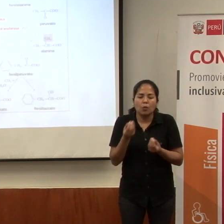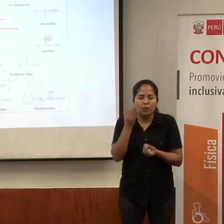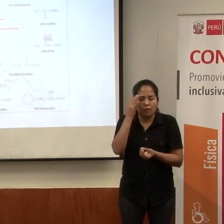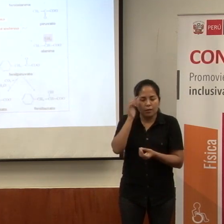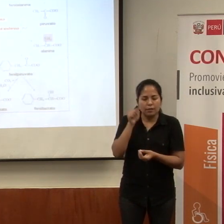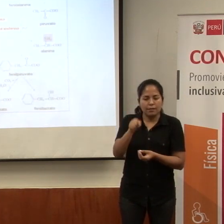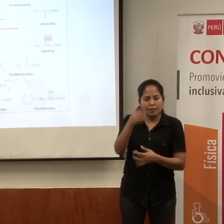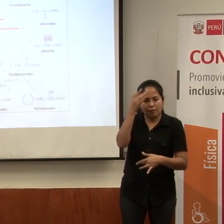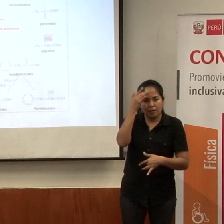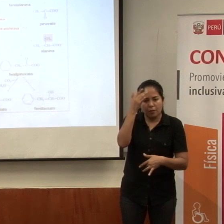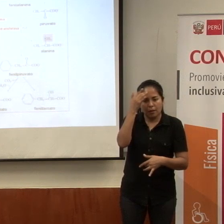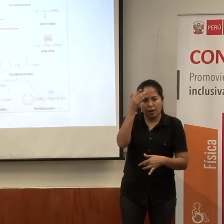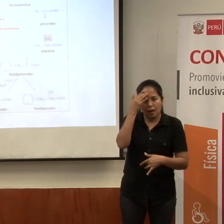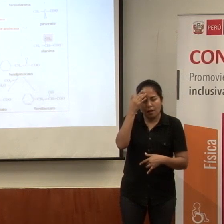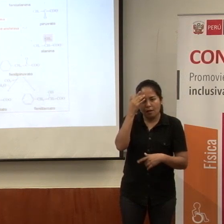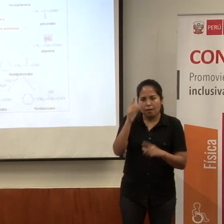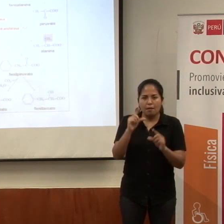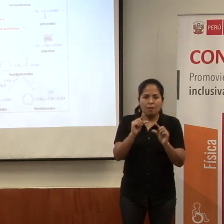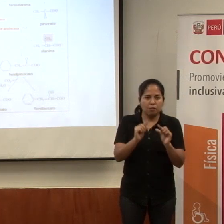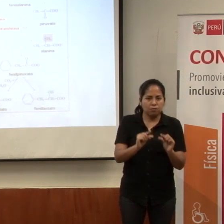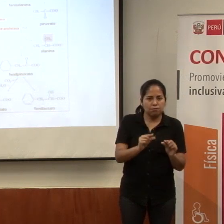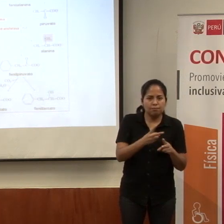una enfermedad por déficit de una